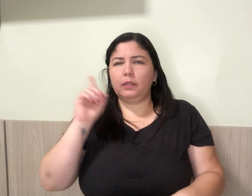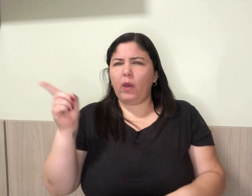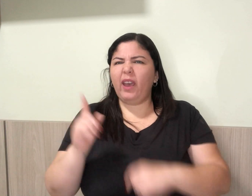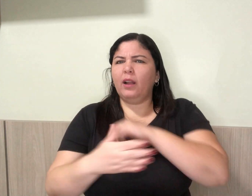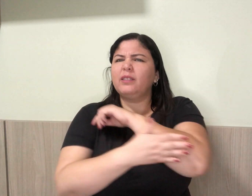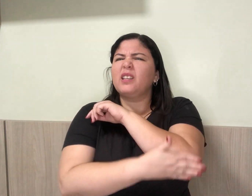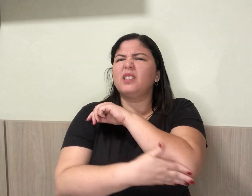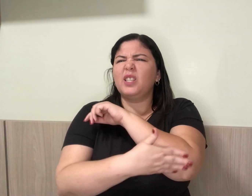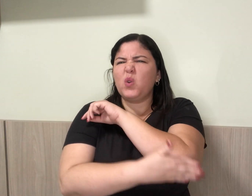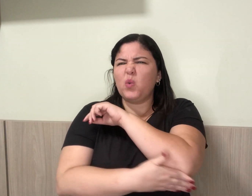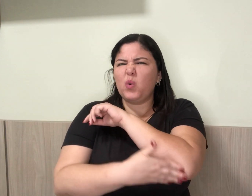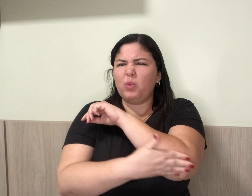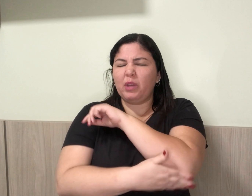então ela tem ciúme